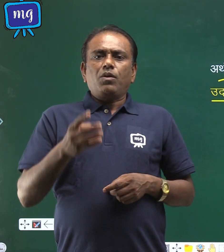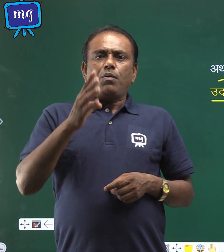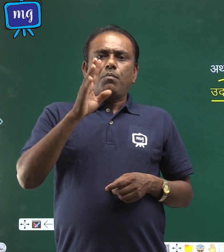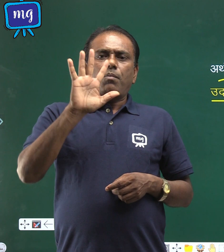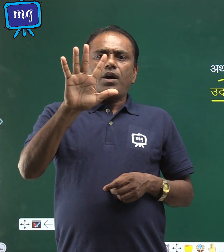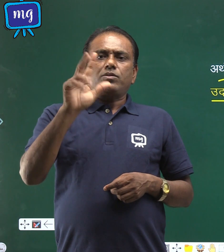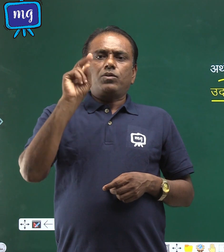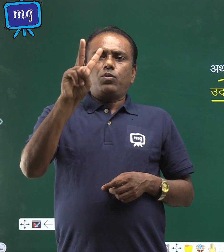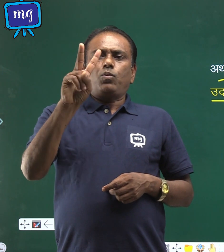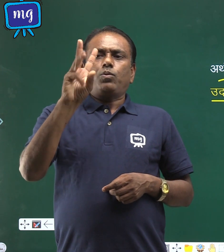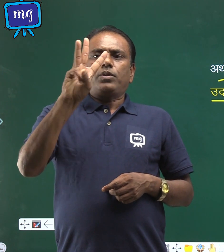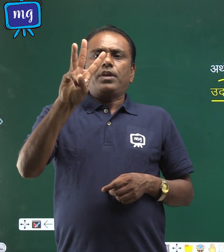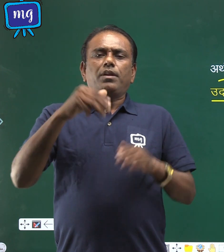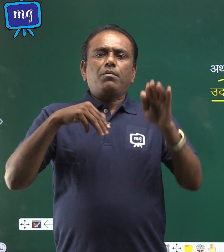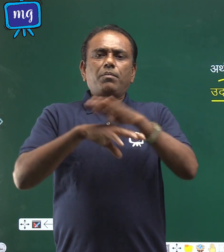523 में